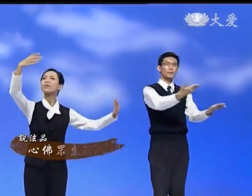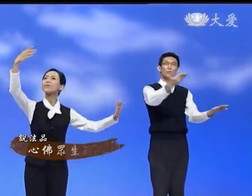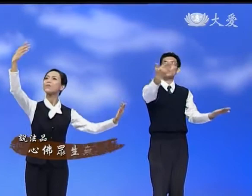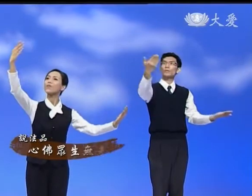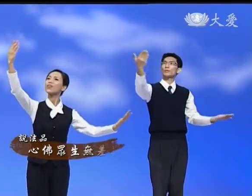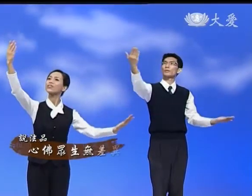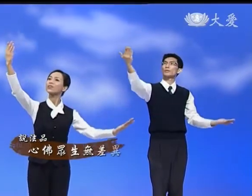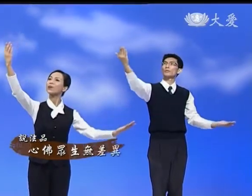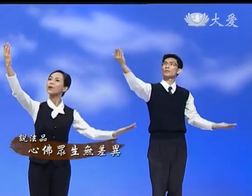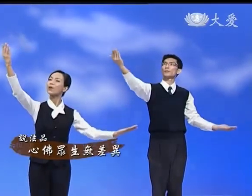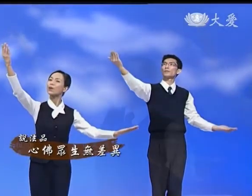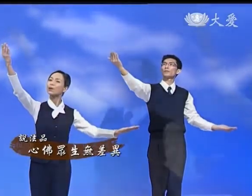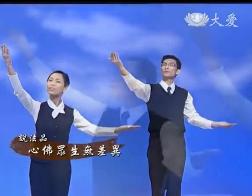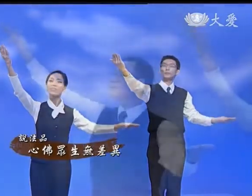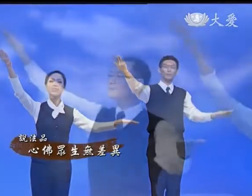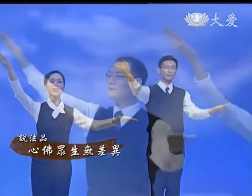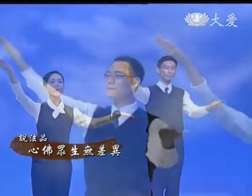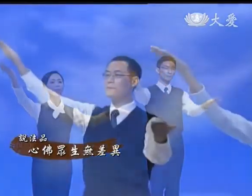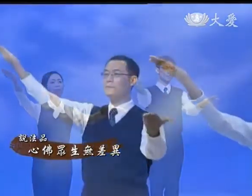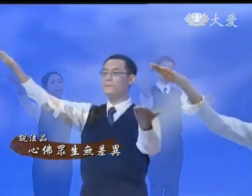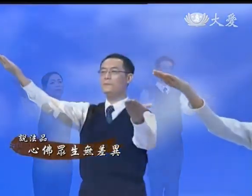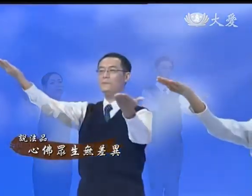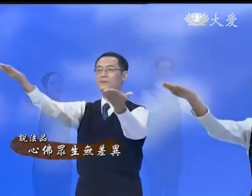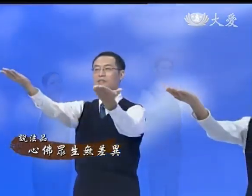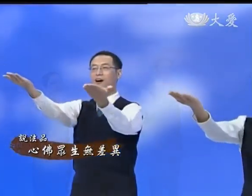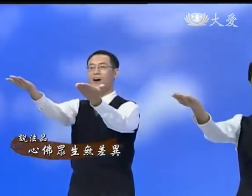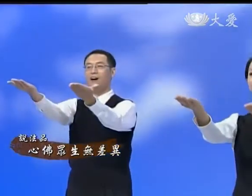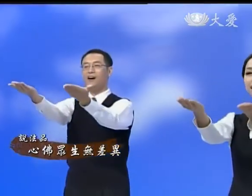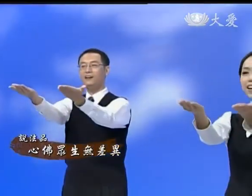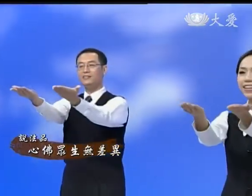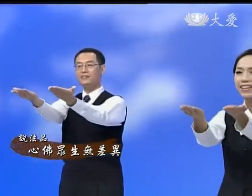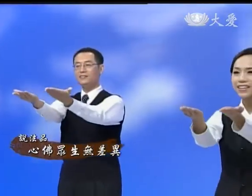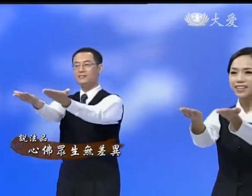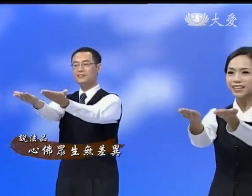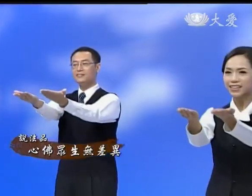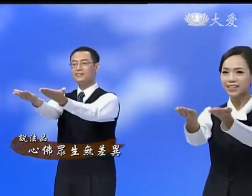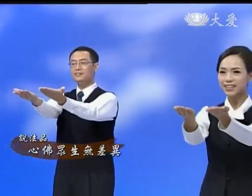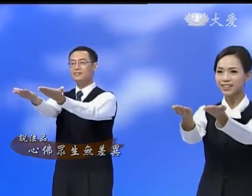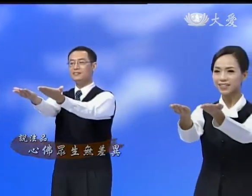信佛众生无差异。